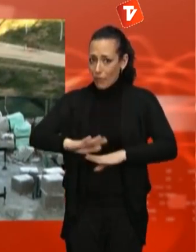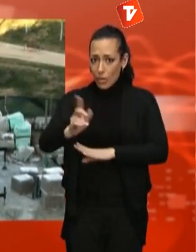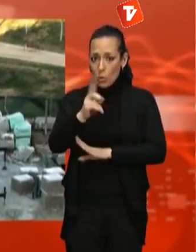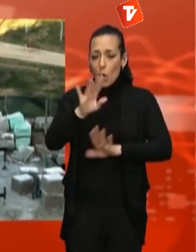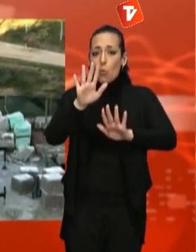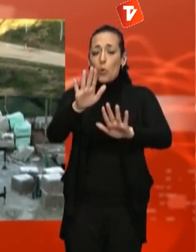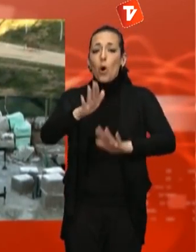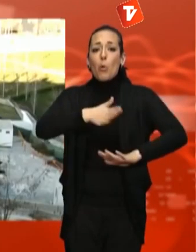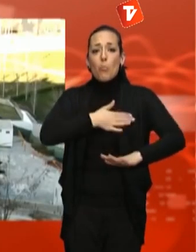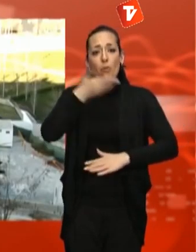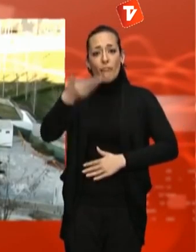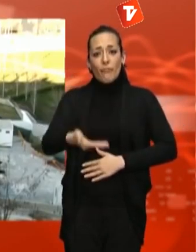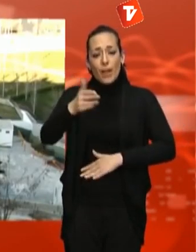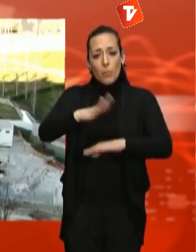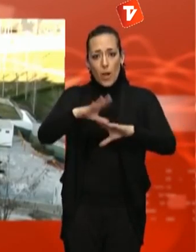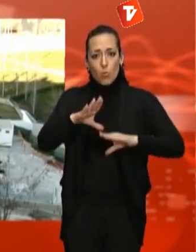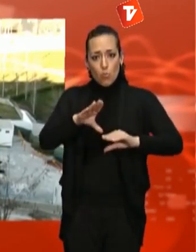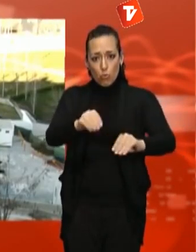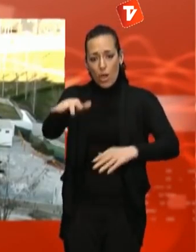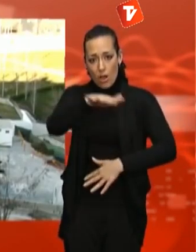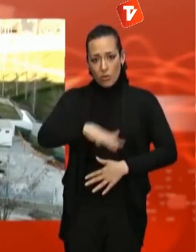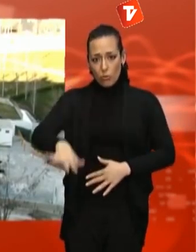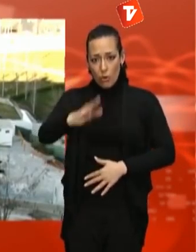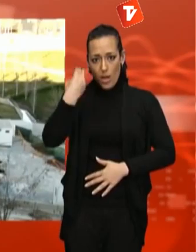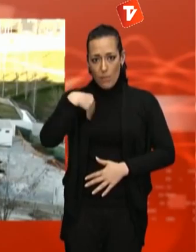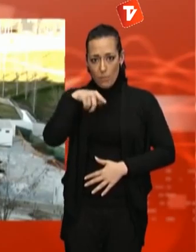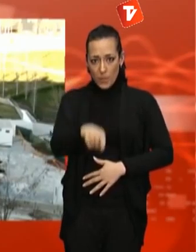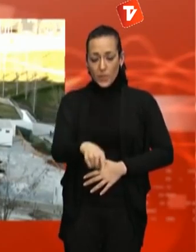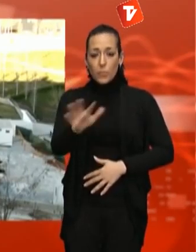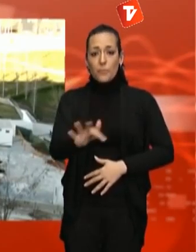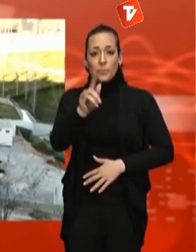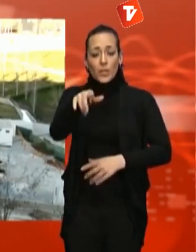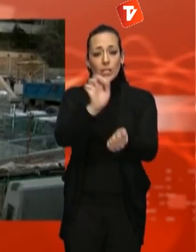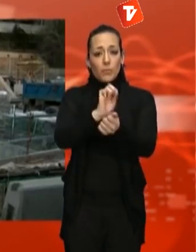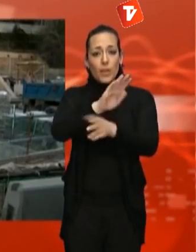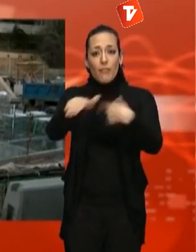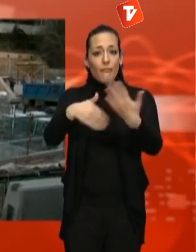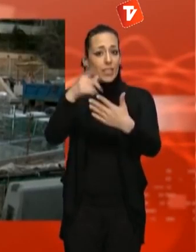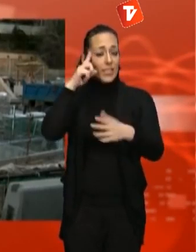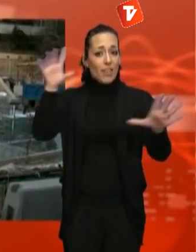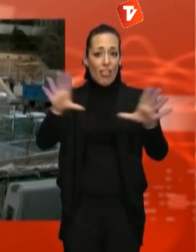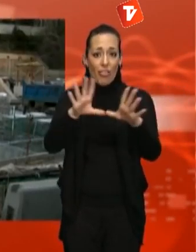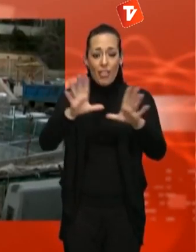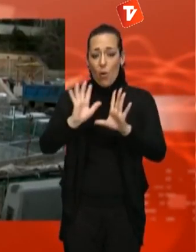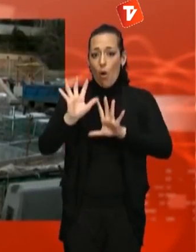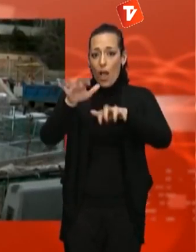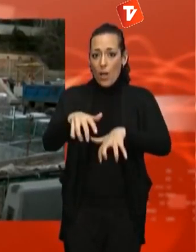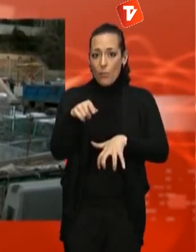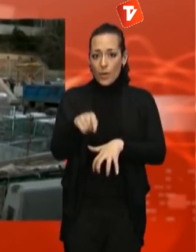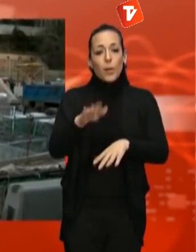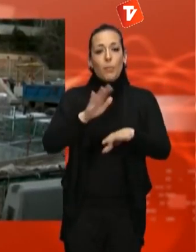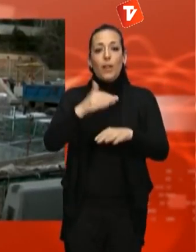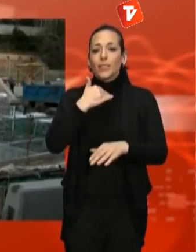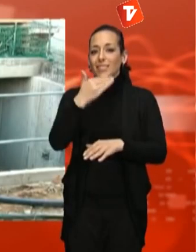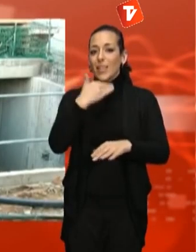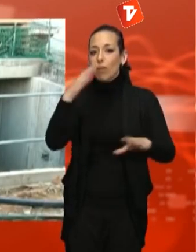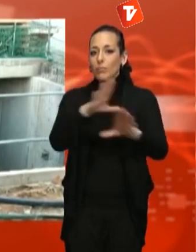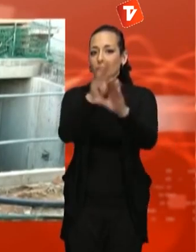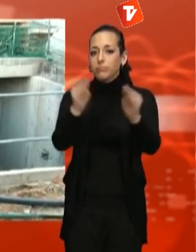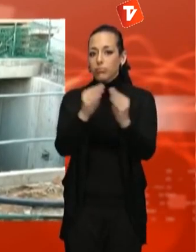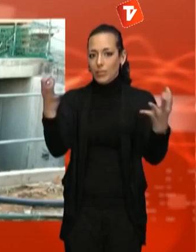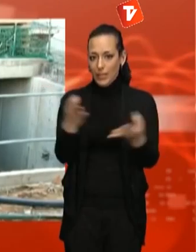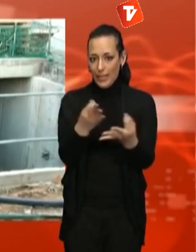al Departament de Territori i Sostenibilitat, que haurà de respondre el proper 10 d'abril. Les obres dels ferrocarrils es van reprendre el passat octubre, després d'estar aturades